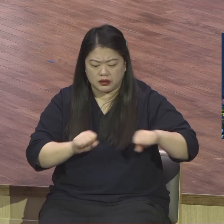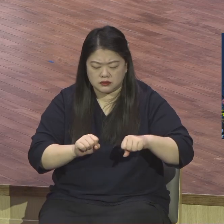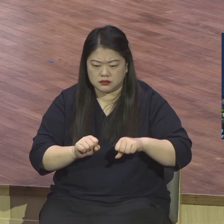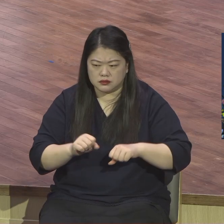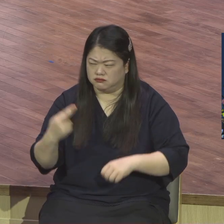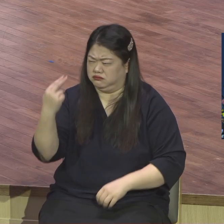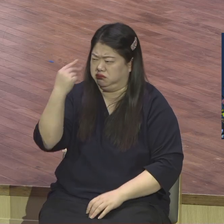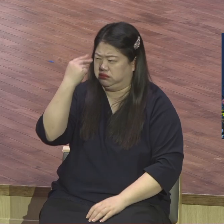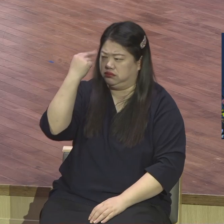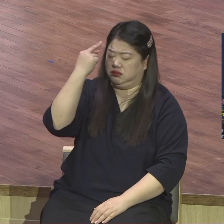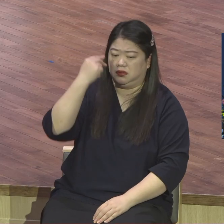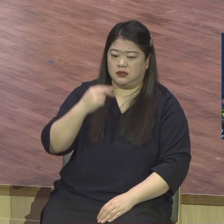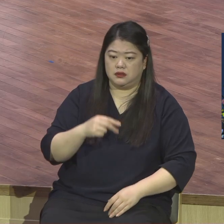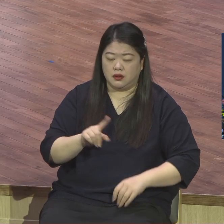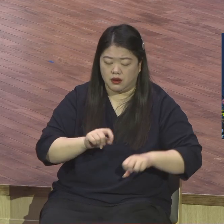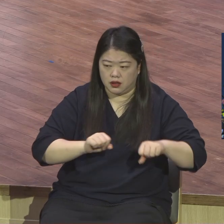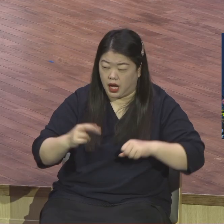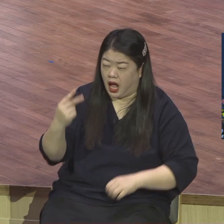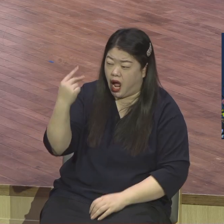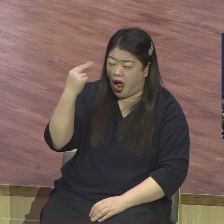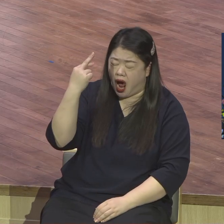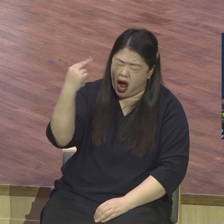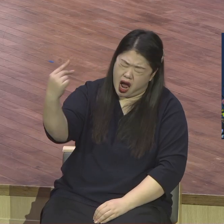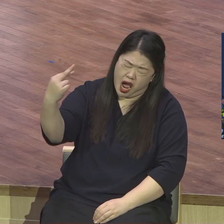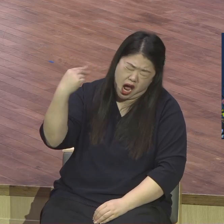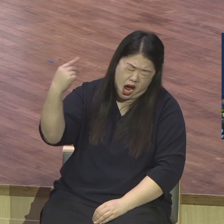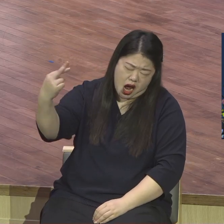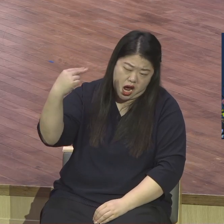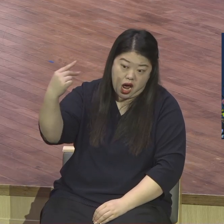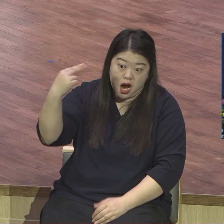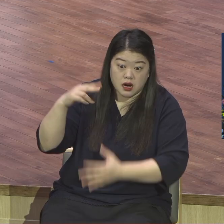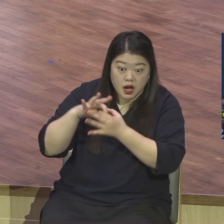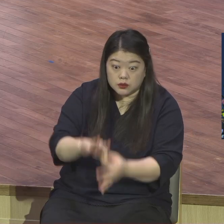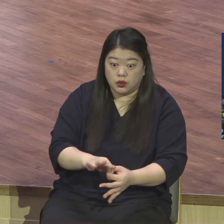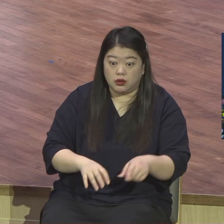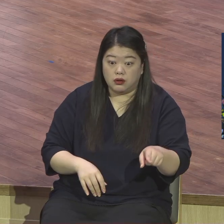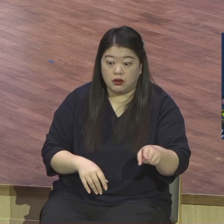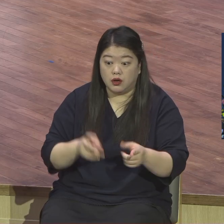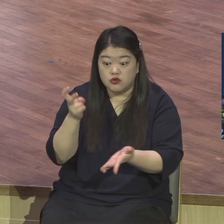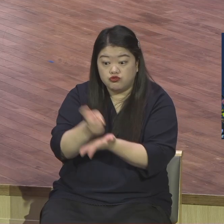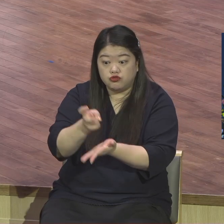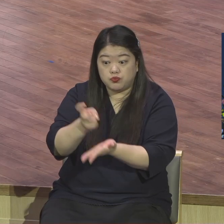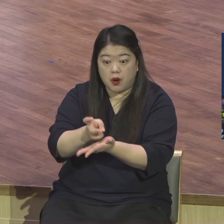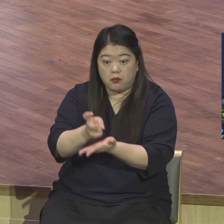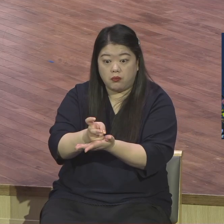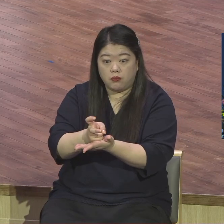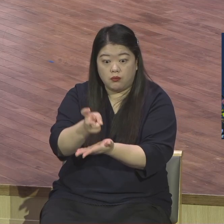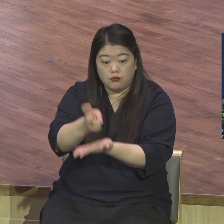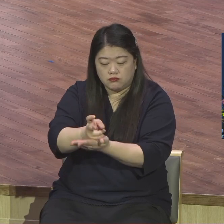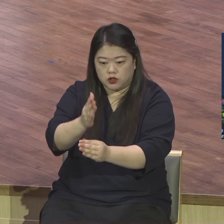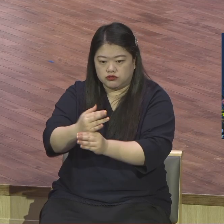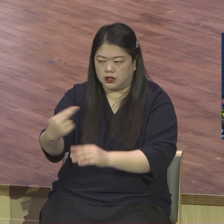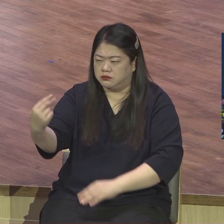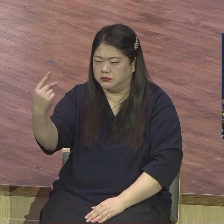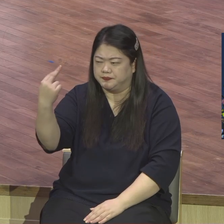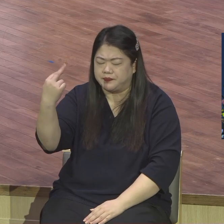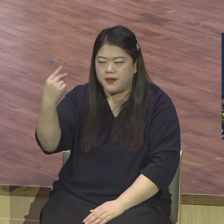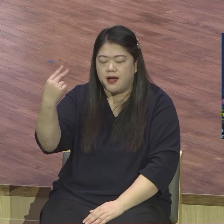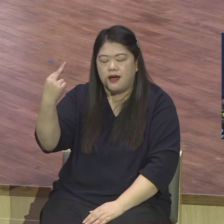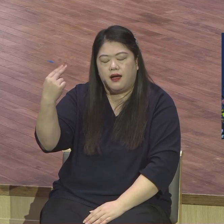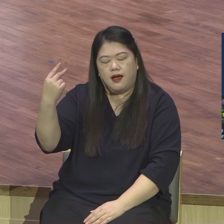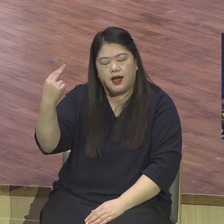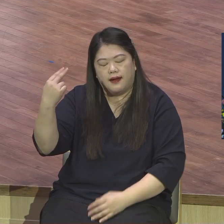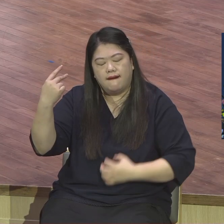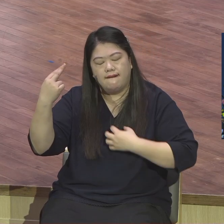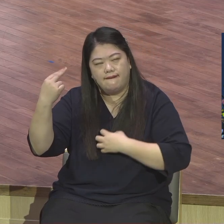그래 사니 단 하루도 편할 날이 없는 거예요. 마음이 편치 않네. 행복이